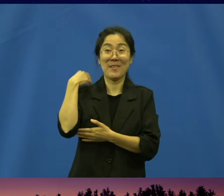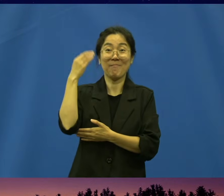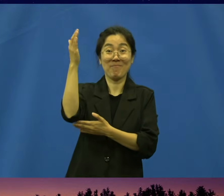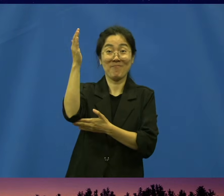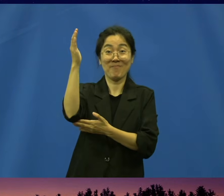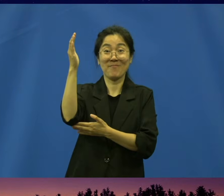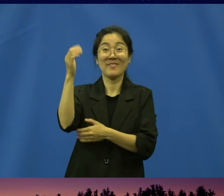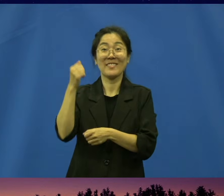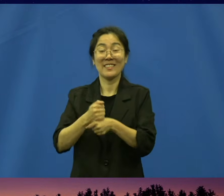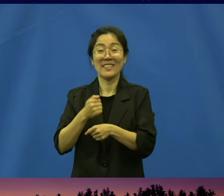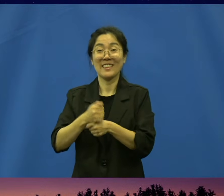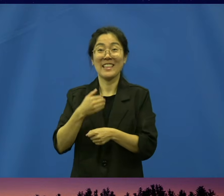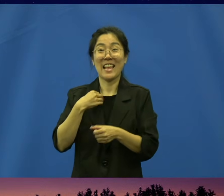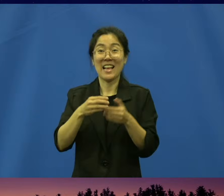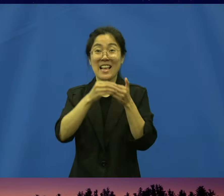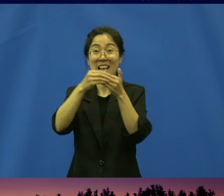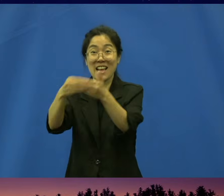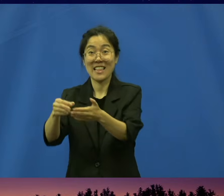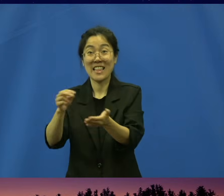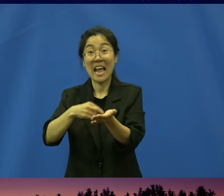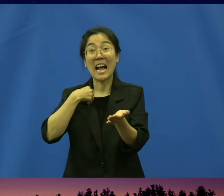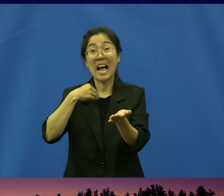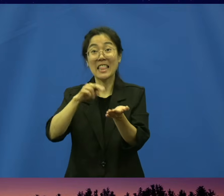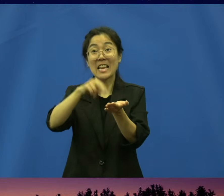결국은 이 배는 제가 내린 후에